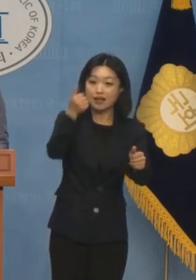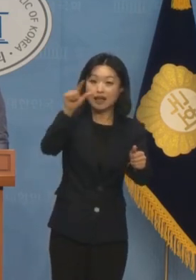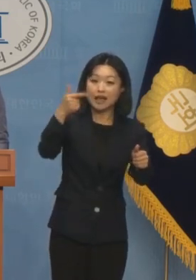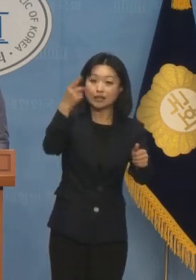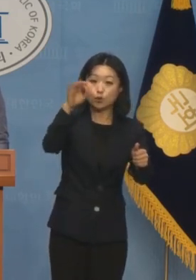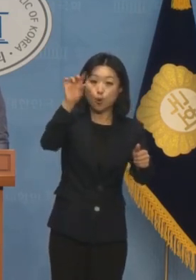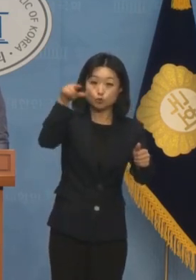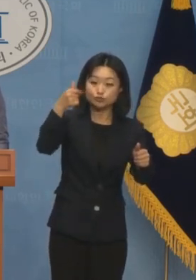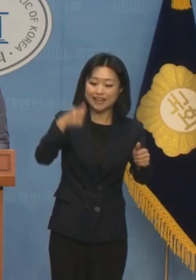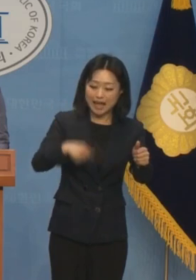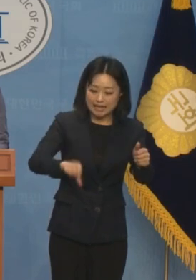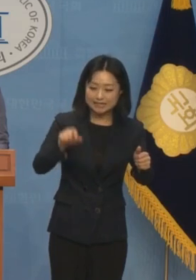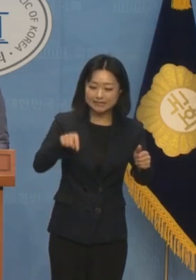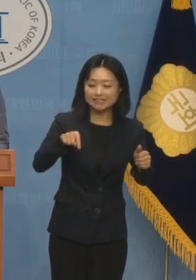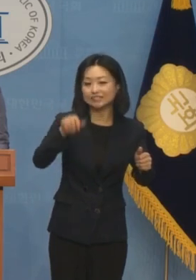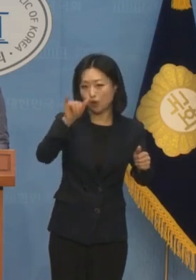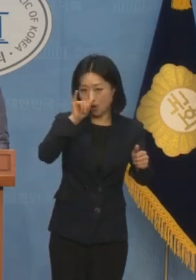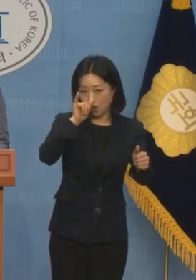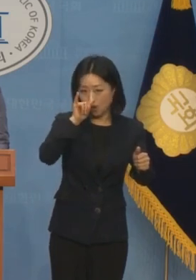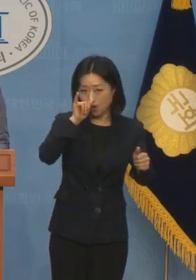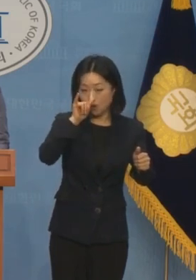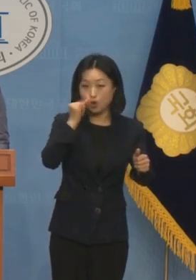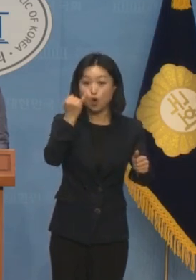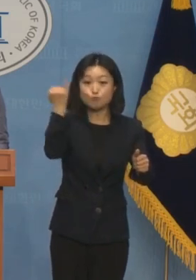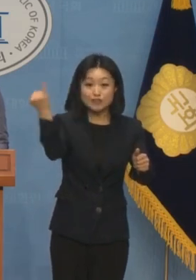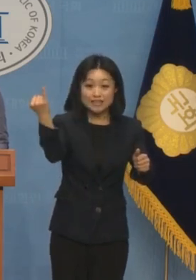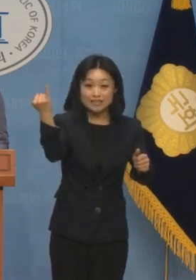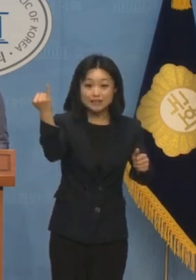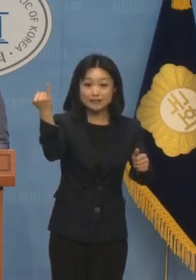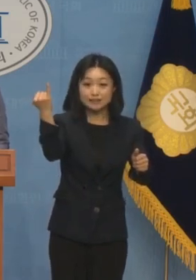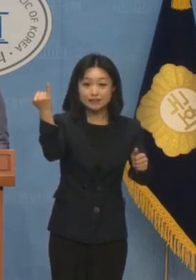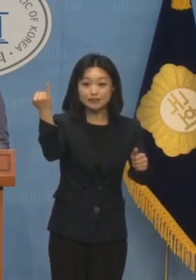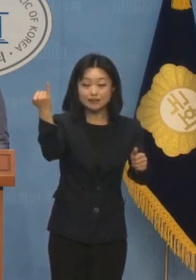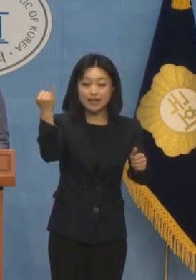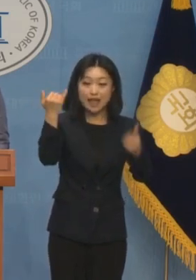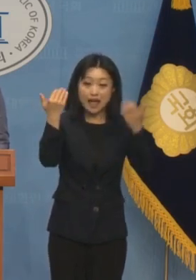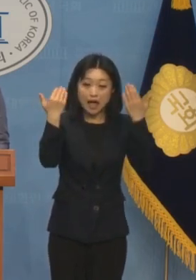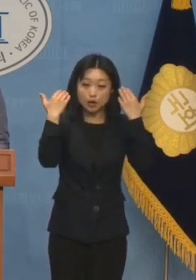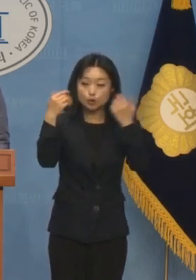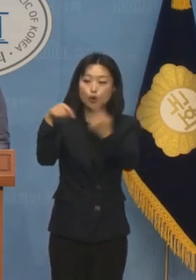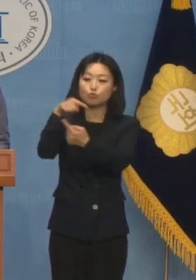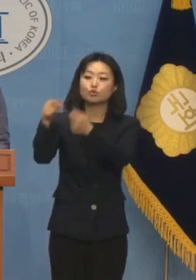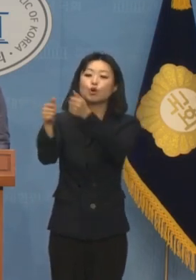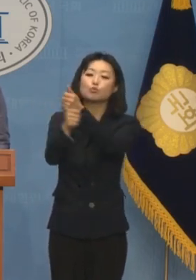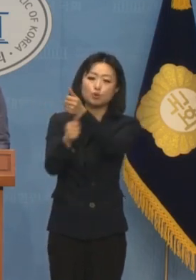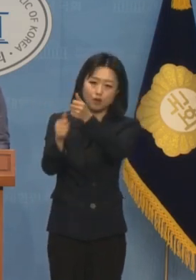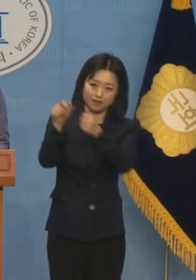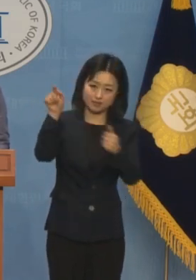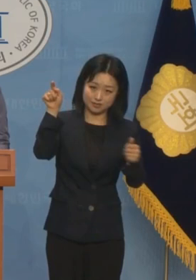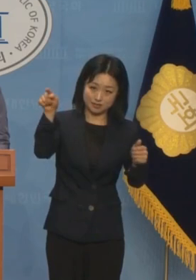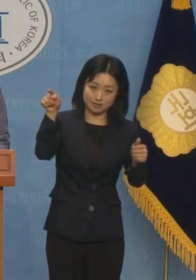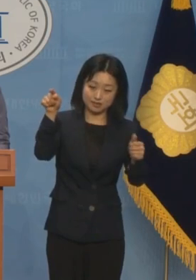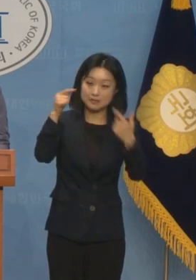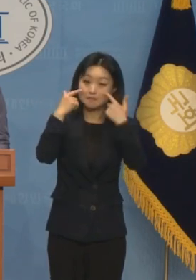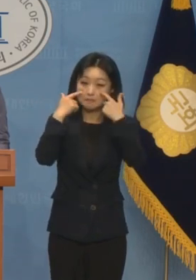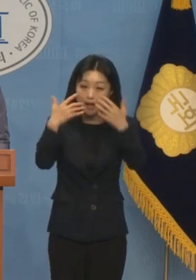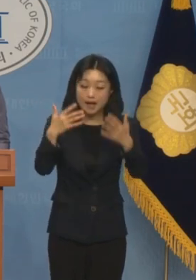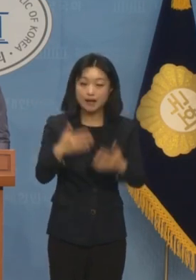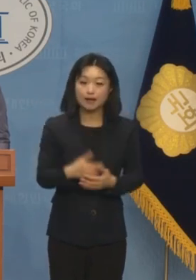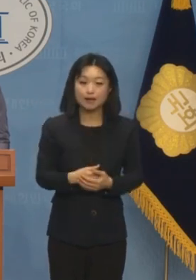점, 그리고 한동훈 위원장의 부인 진은정 씨가 학교 운영위원이라는 점은 확실해